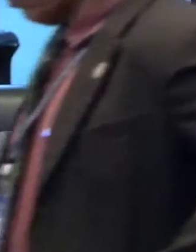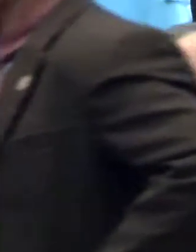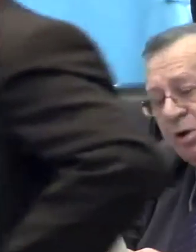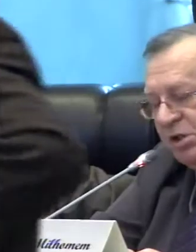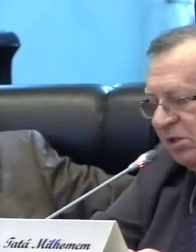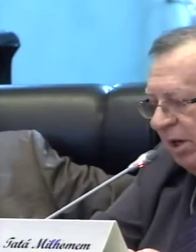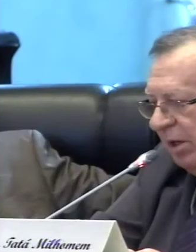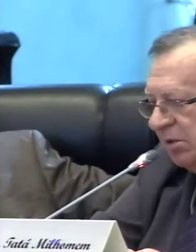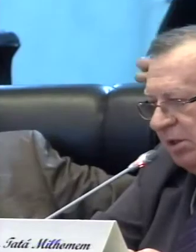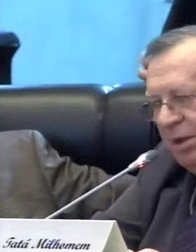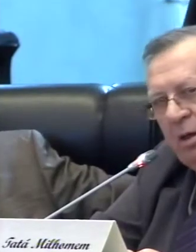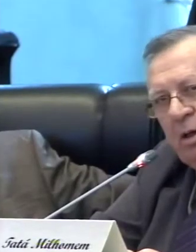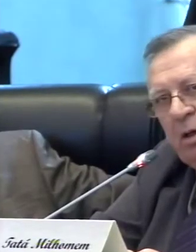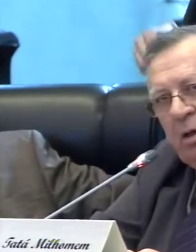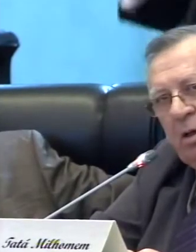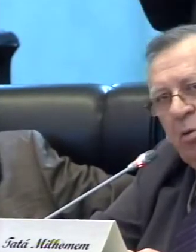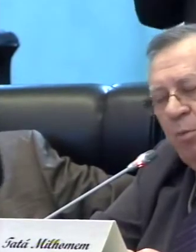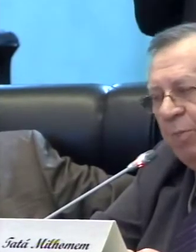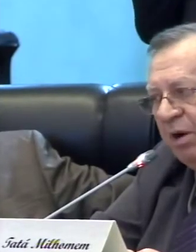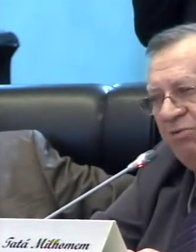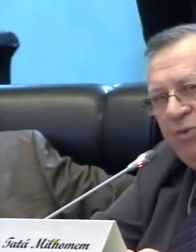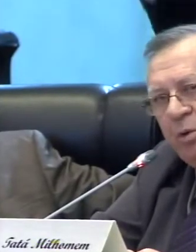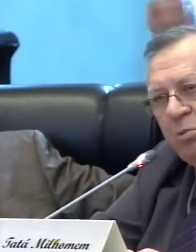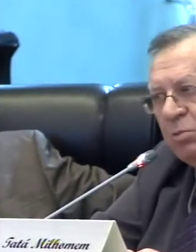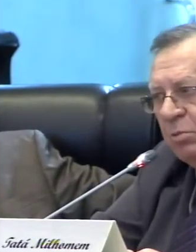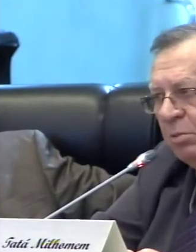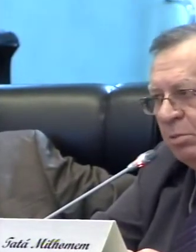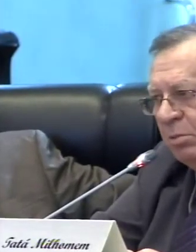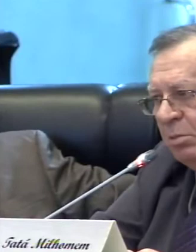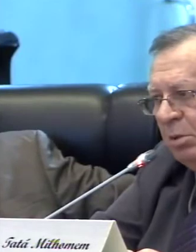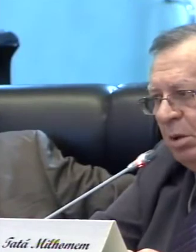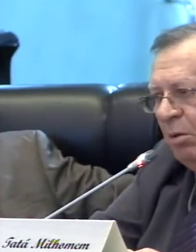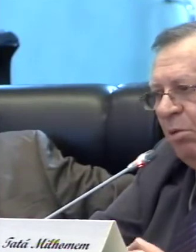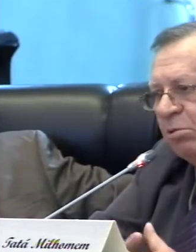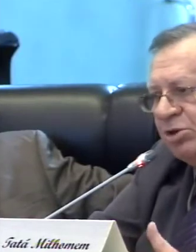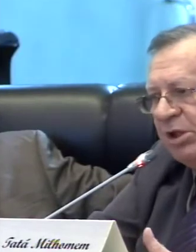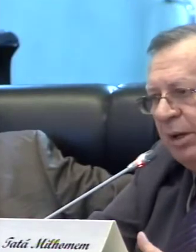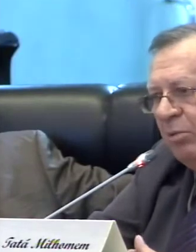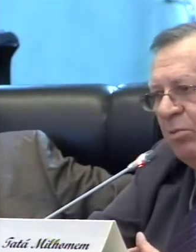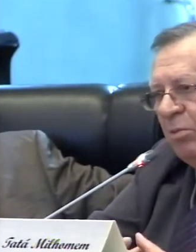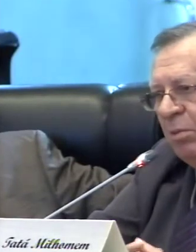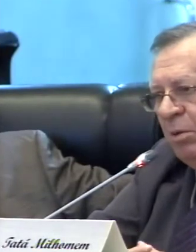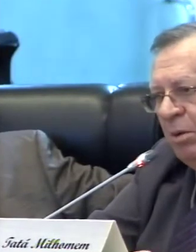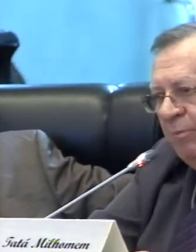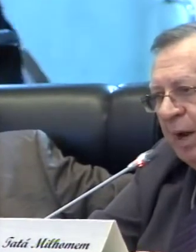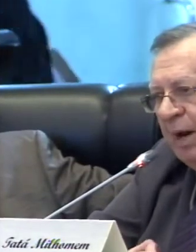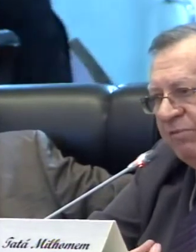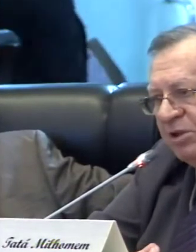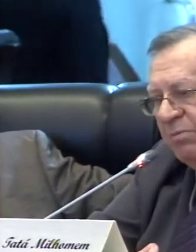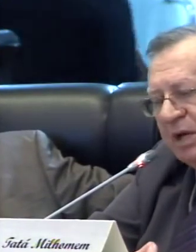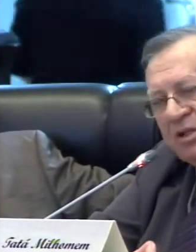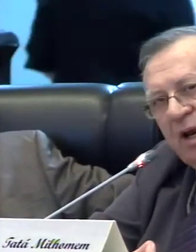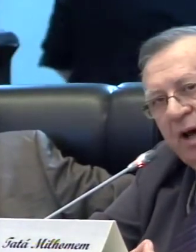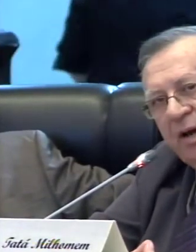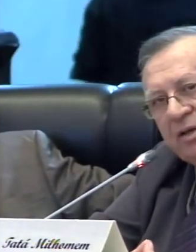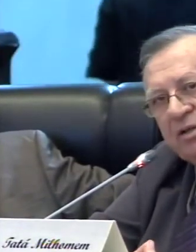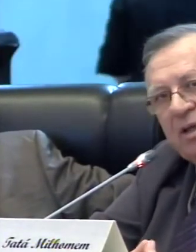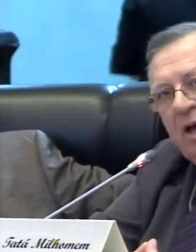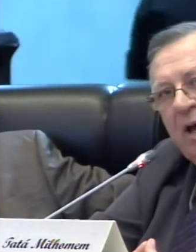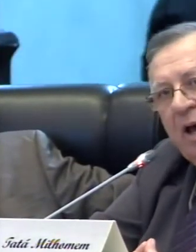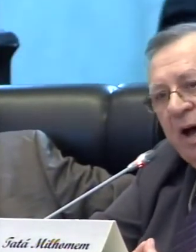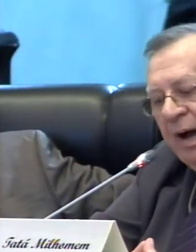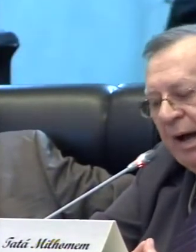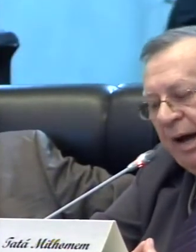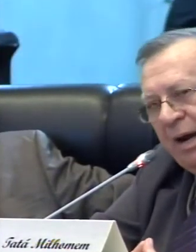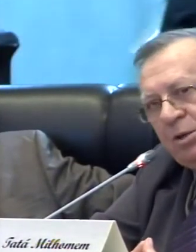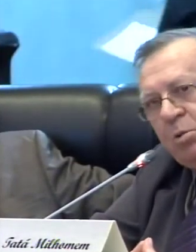Não vejo em Vossa Excelência o perfil, ou usando palavras mais